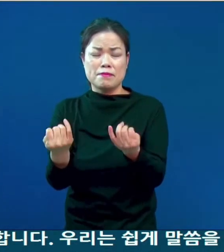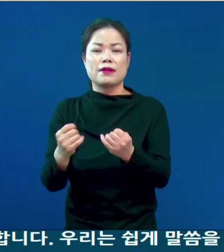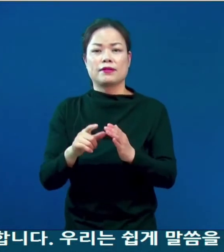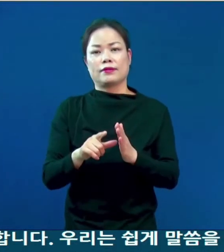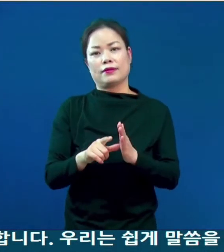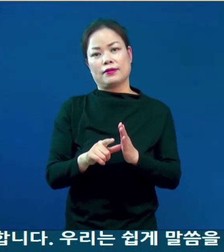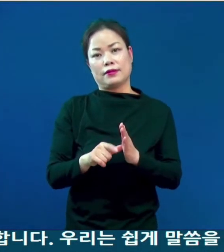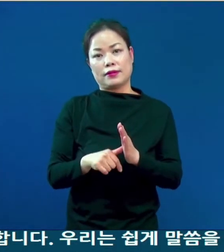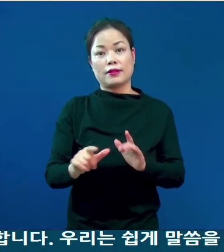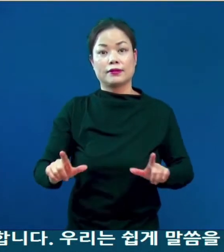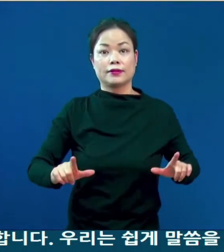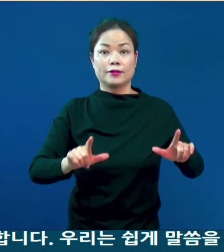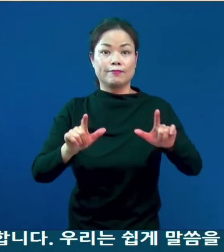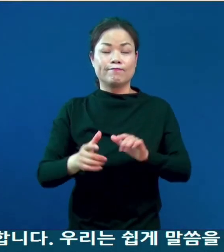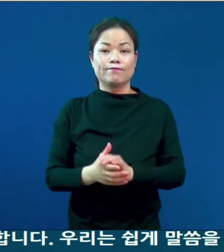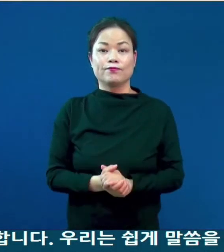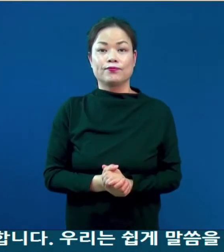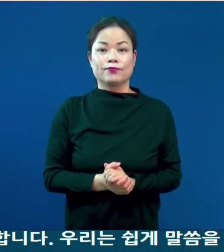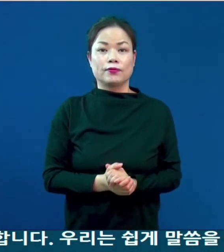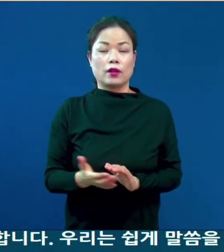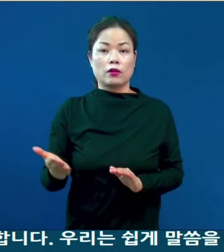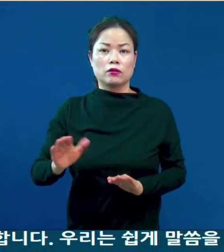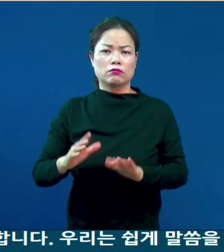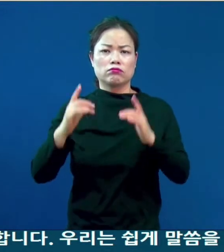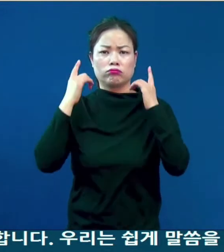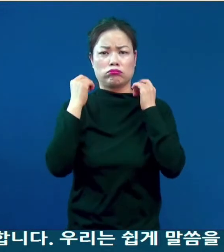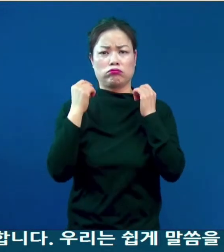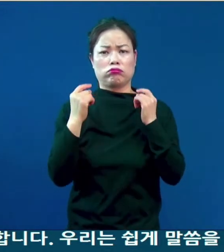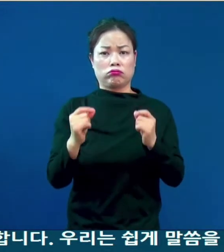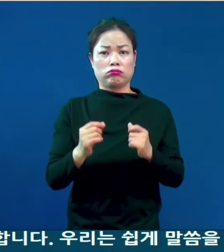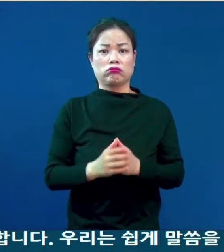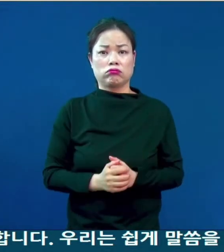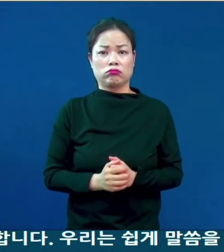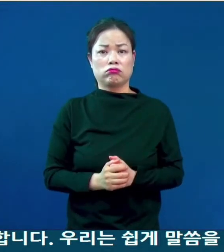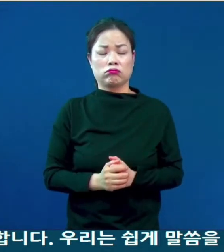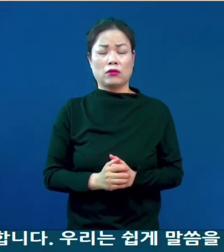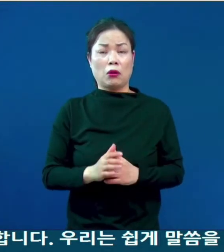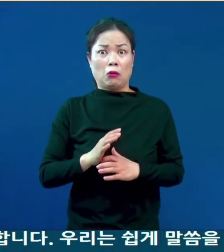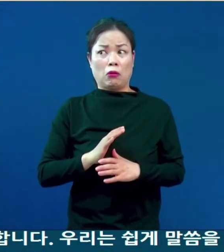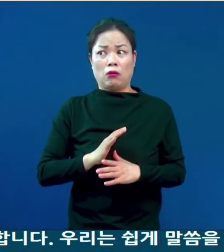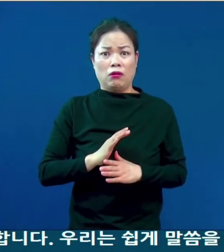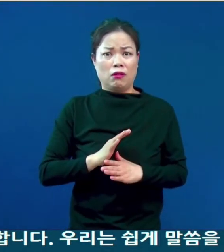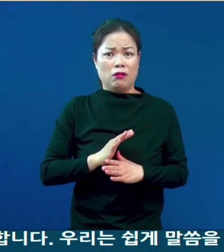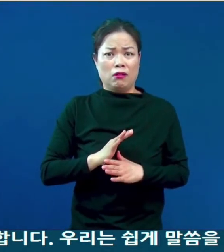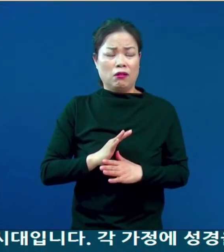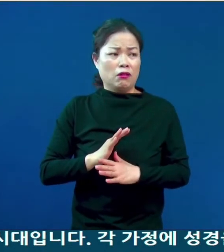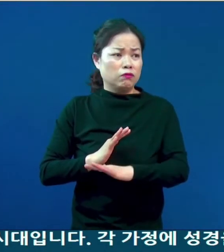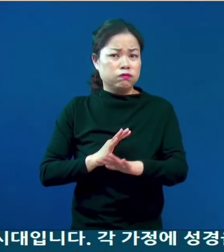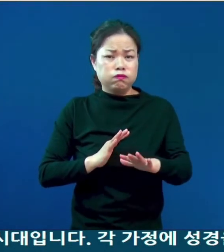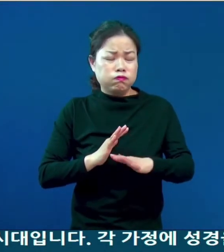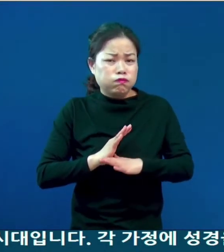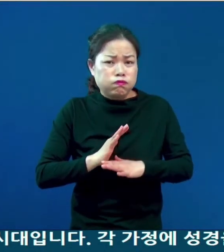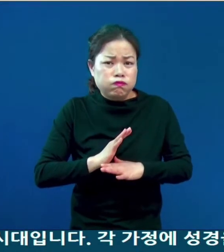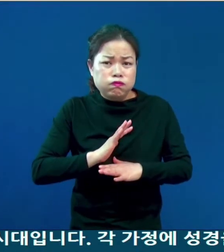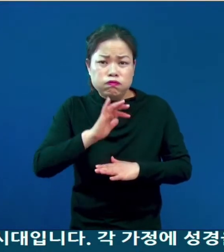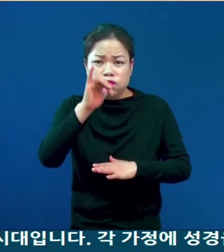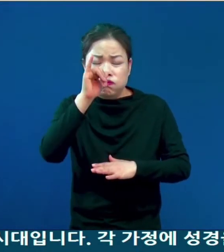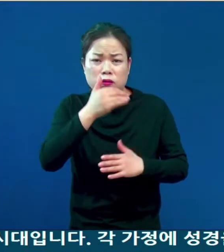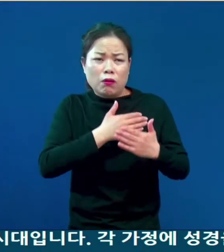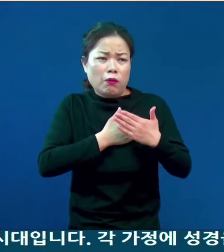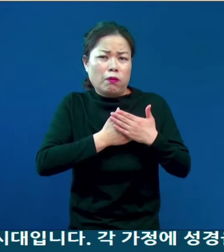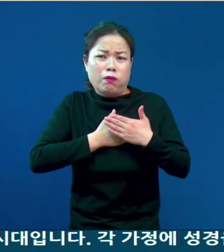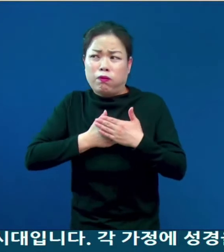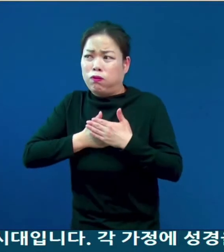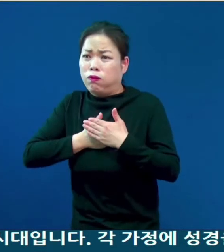시대를 살아갑니다. 그러나 우리는 여전히 두렵습니다. 우리는 무서울 때가 있습니다. 불안할